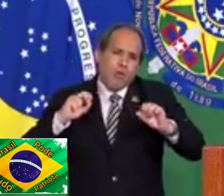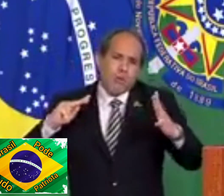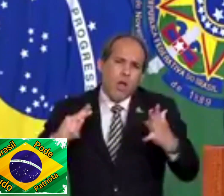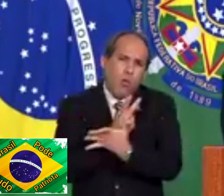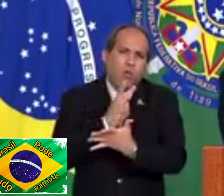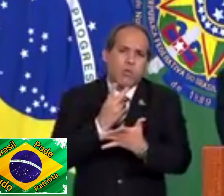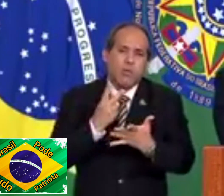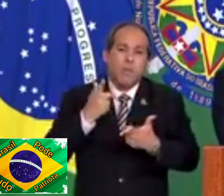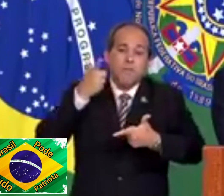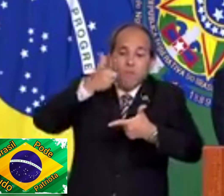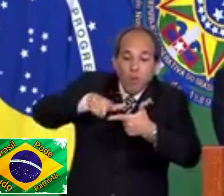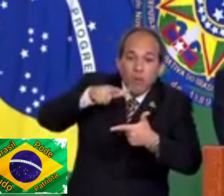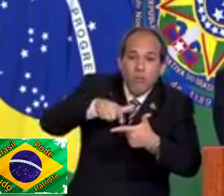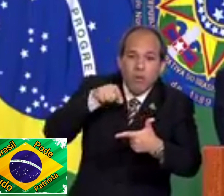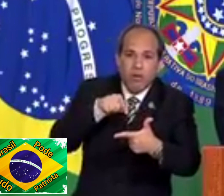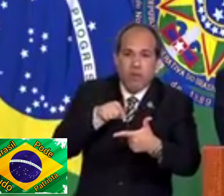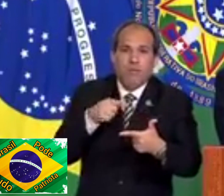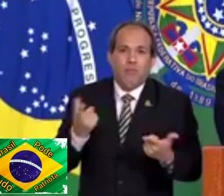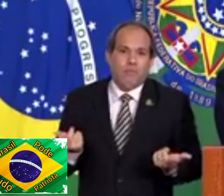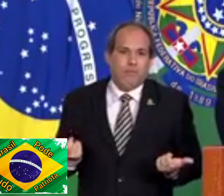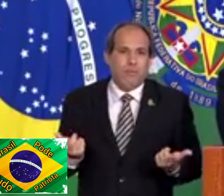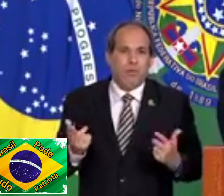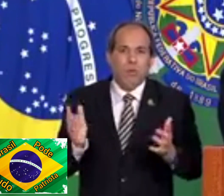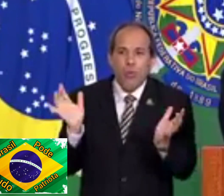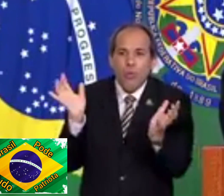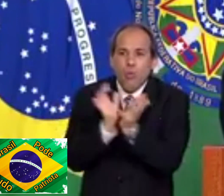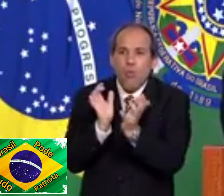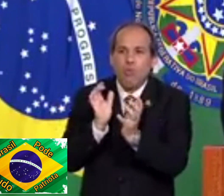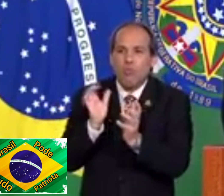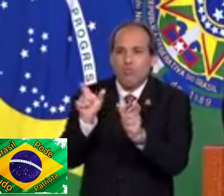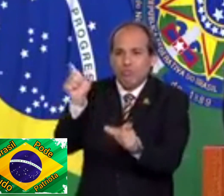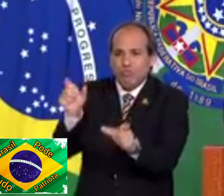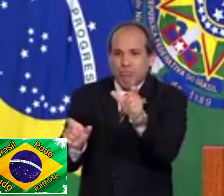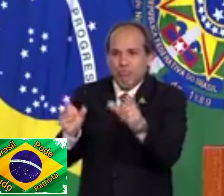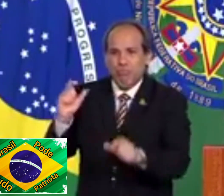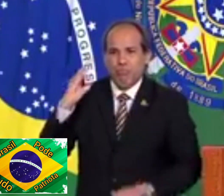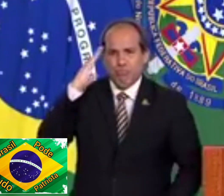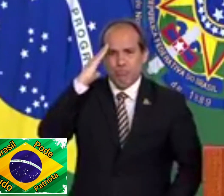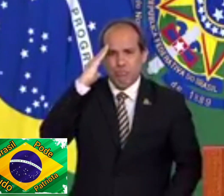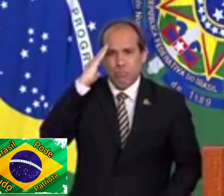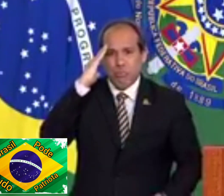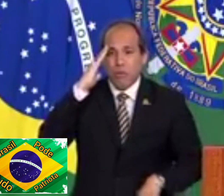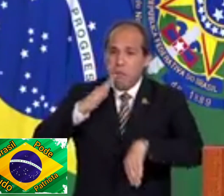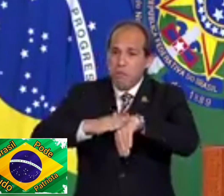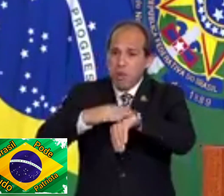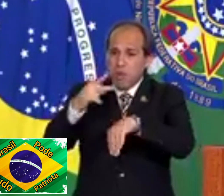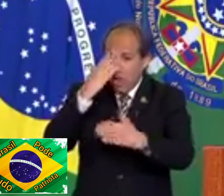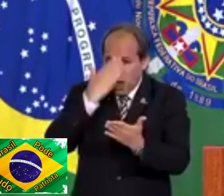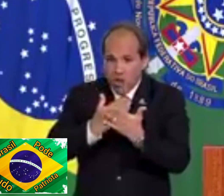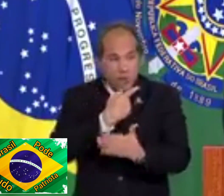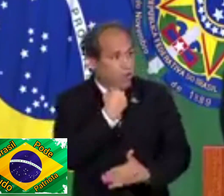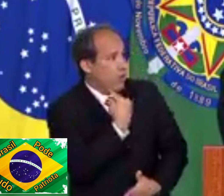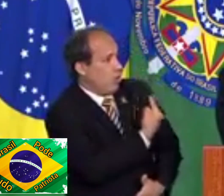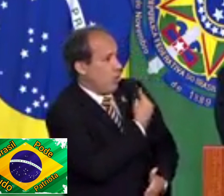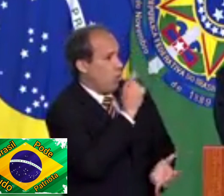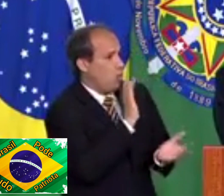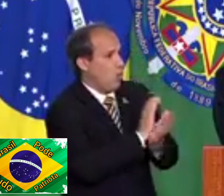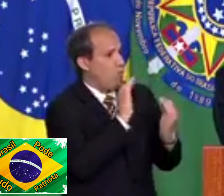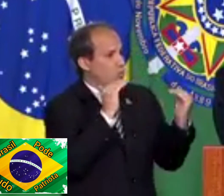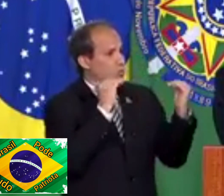acontecer um problema com aqueles soldados que acreditavam em nós, oficiais de praças.